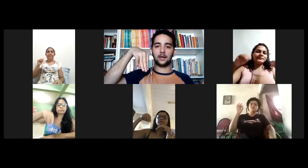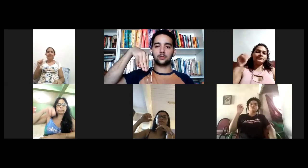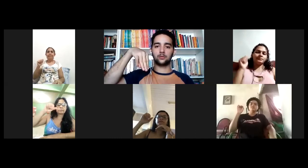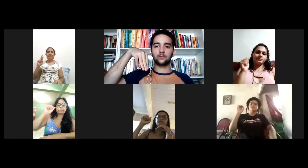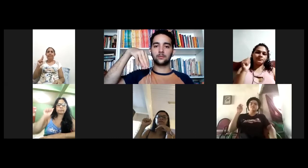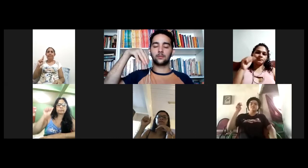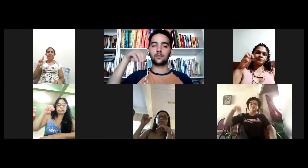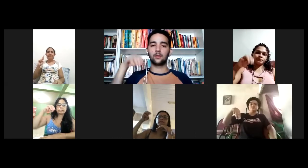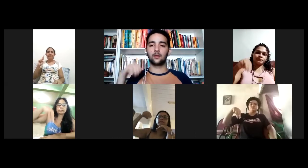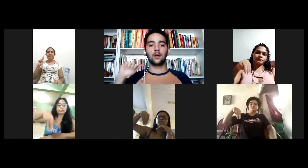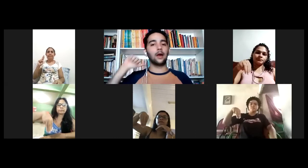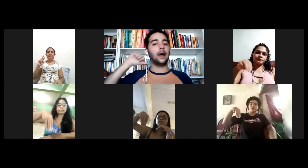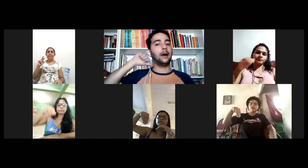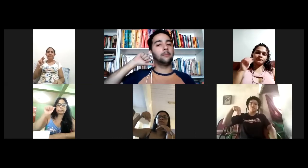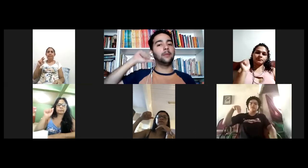Março.